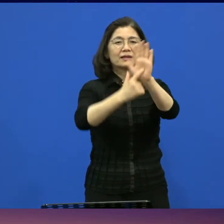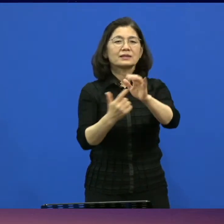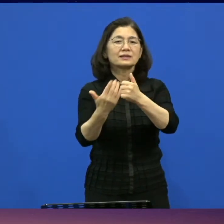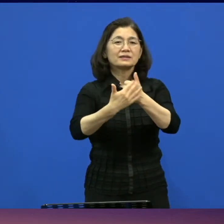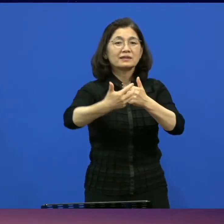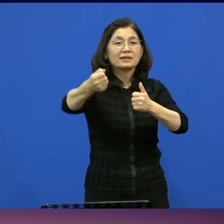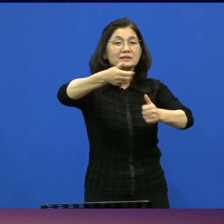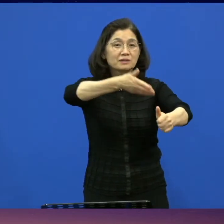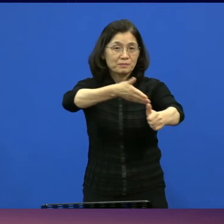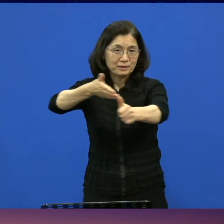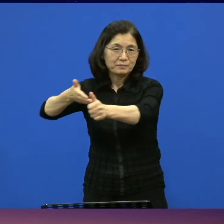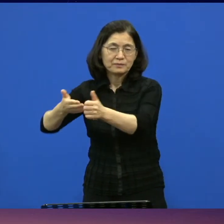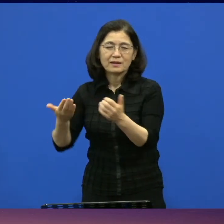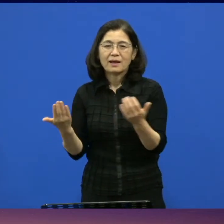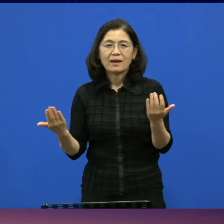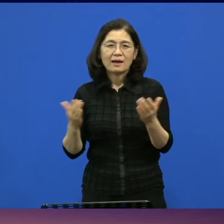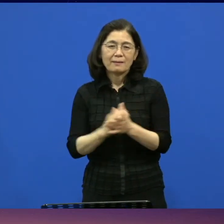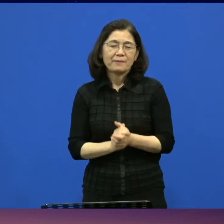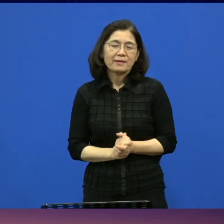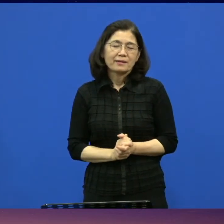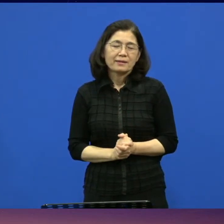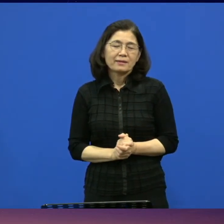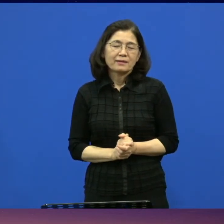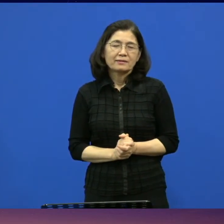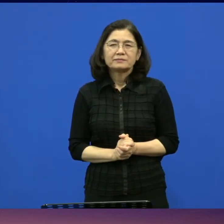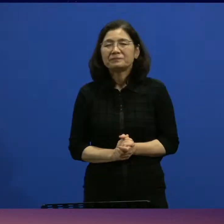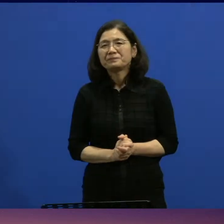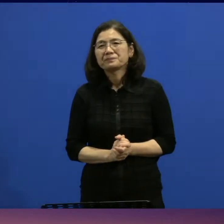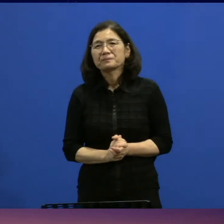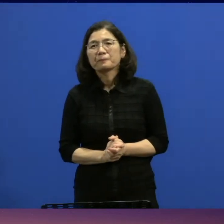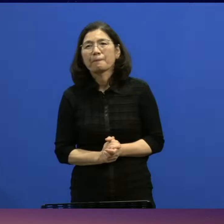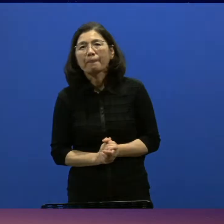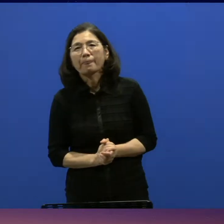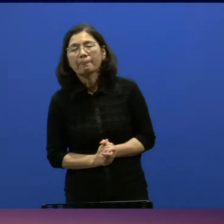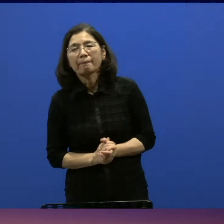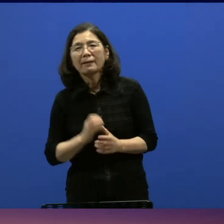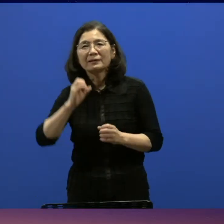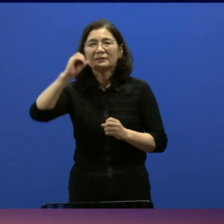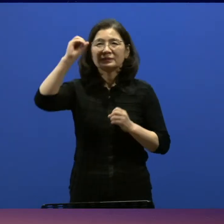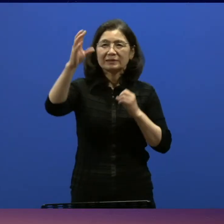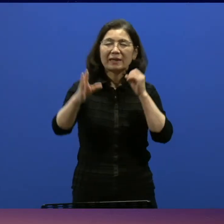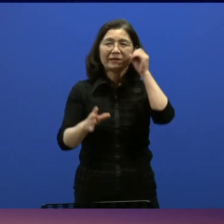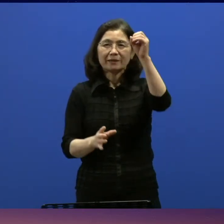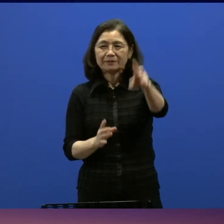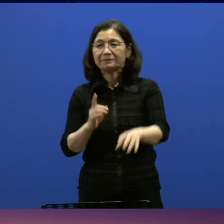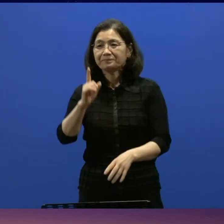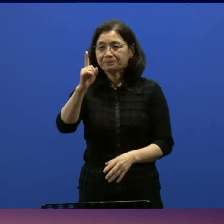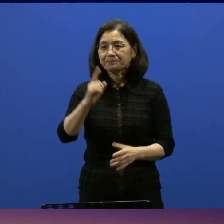주의 이름으로 축원합니다. 찬양 하나 하고 기도하며 나아가도록 하겠습니다.